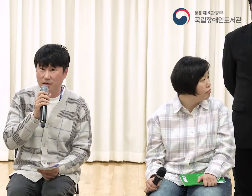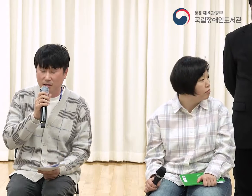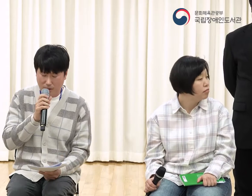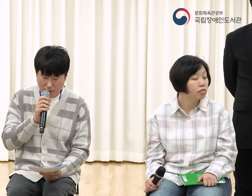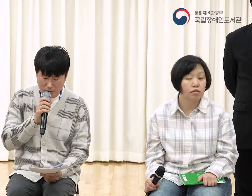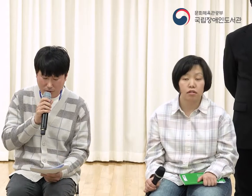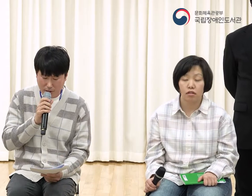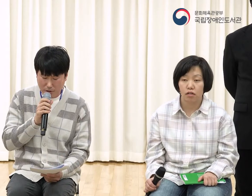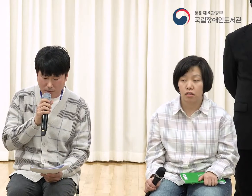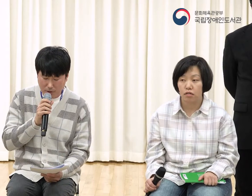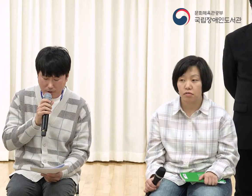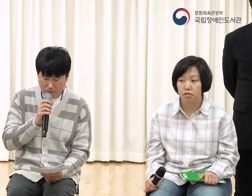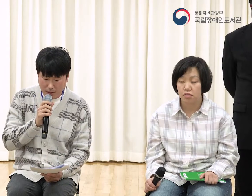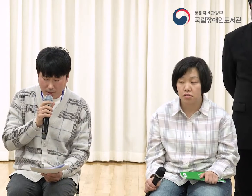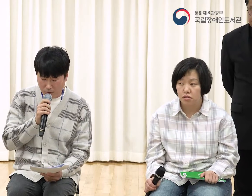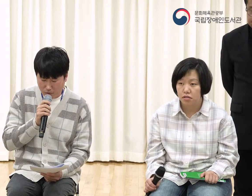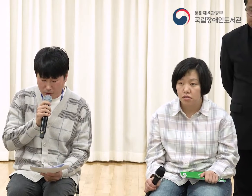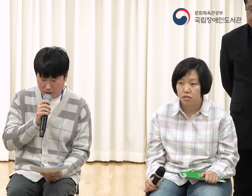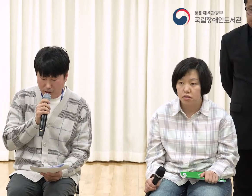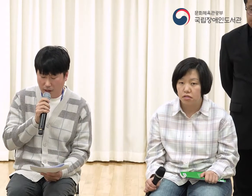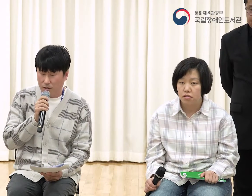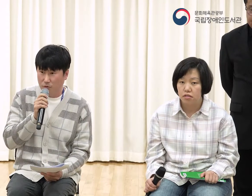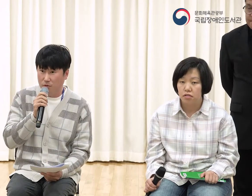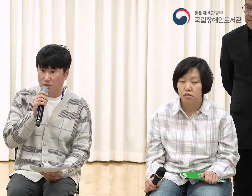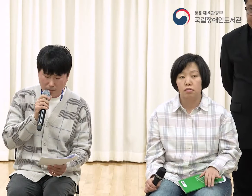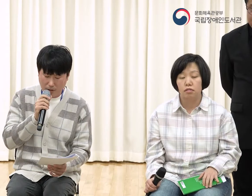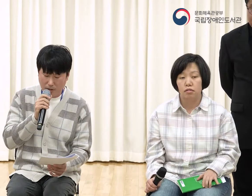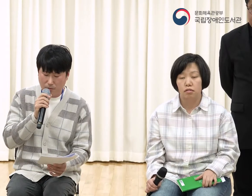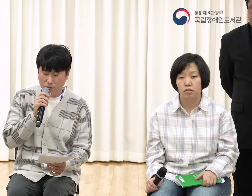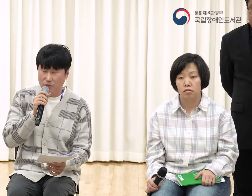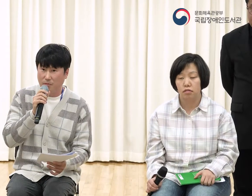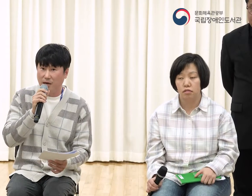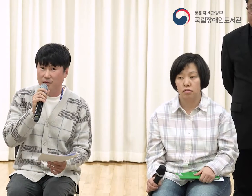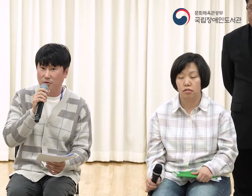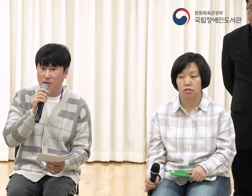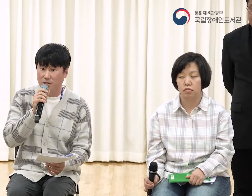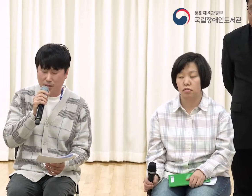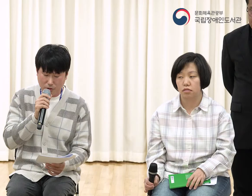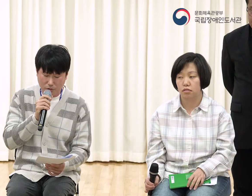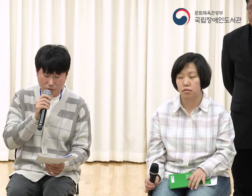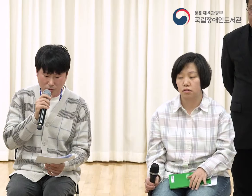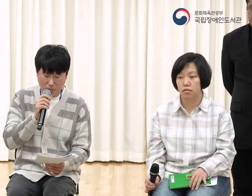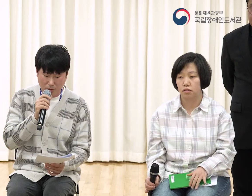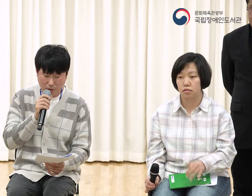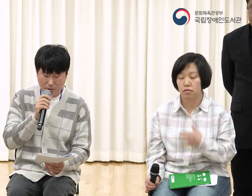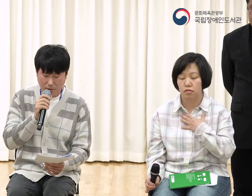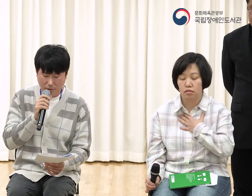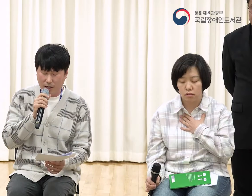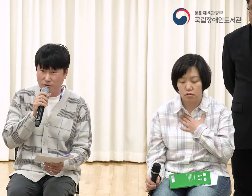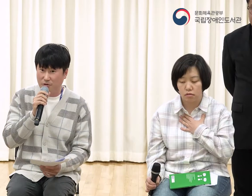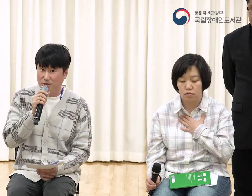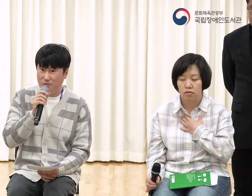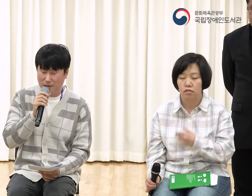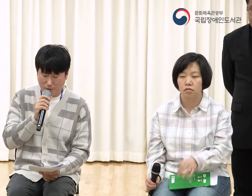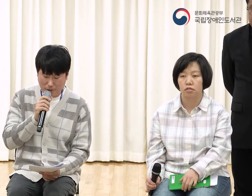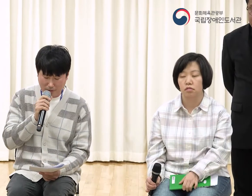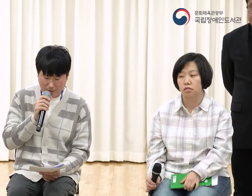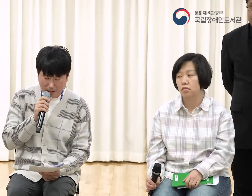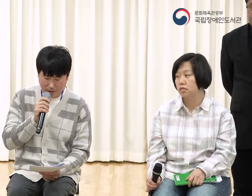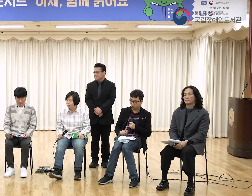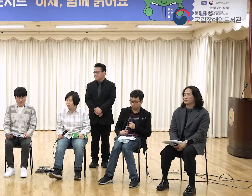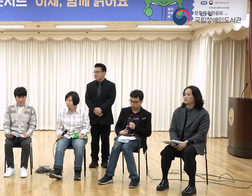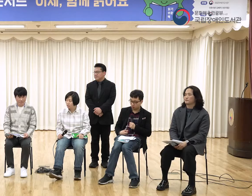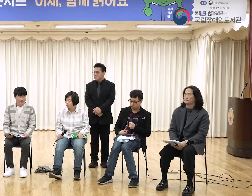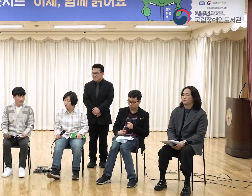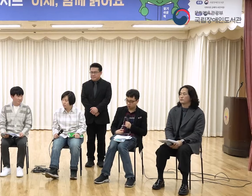쉽게 이해할 수 있는 장점이 있었습니다. 또 문장 내 대화도 사파에 있는 인물이 말을 하고 있다는 게 직관적으로 좀 표현이 돼서 알 수 있던 게 좀 다르던 것